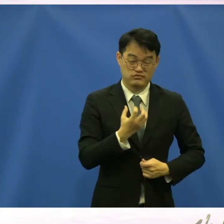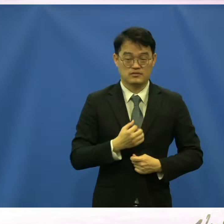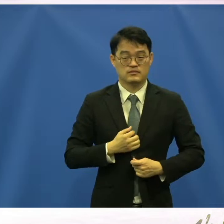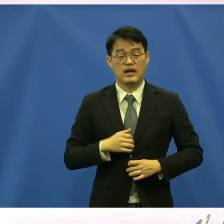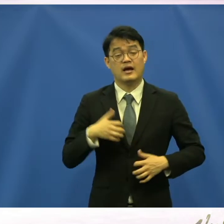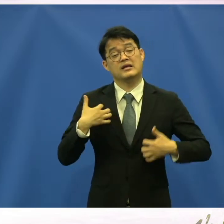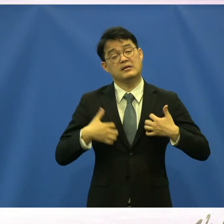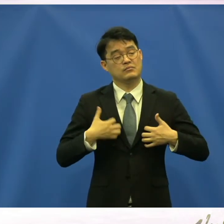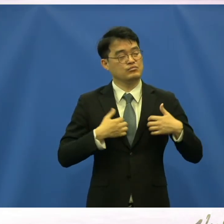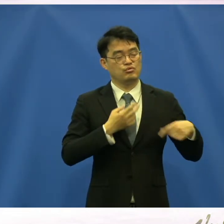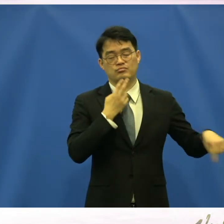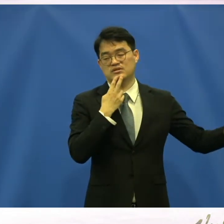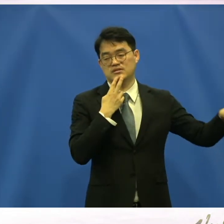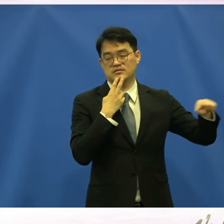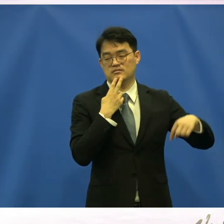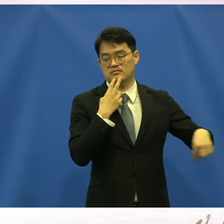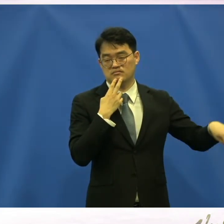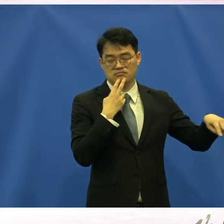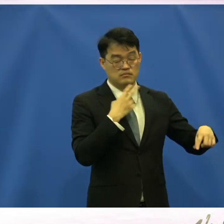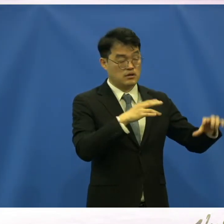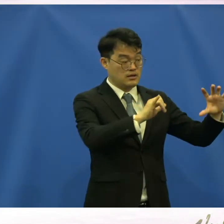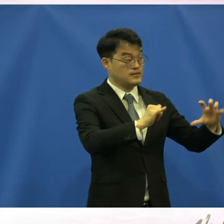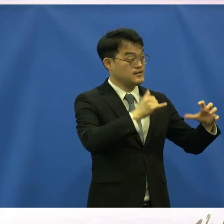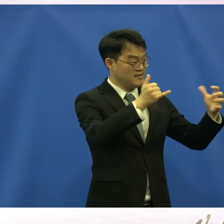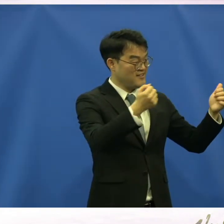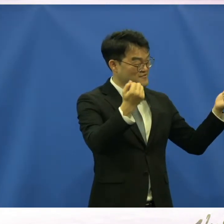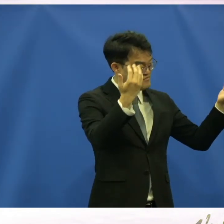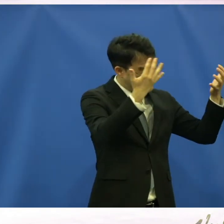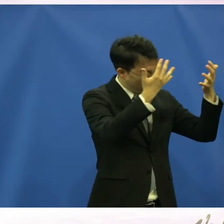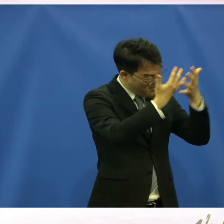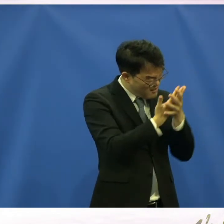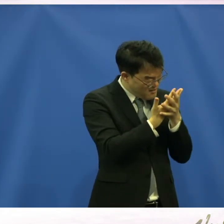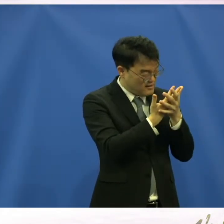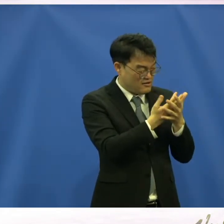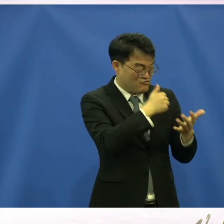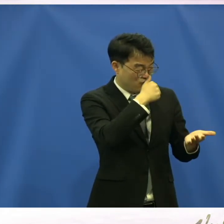기쁨이 없습니다. 세상이 왜 이렇게 어두운 거예요? 확실한 원인이 있는 거예요.